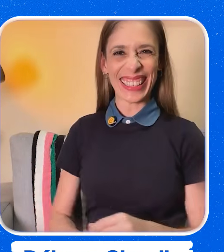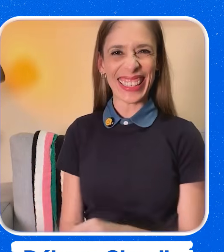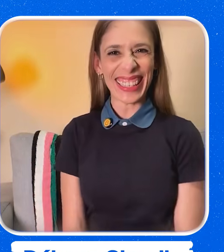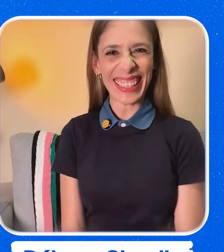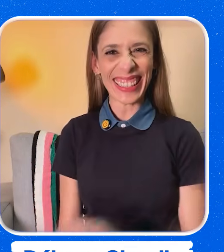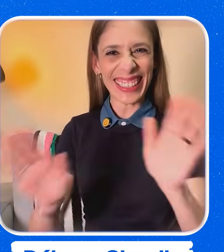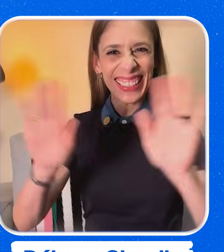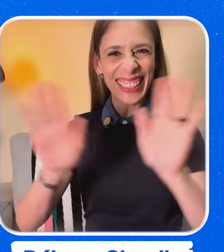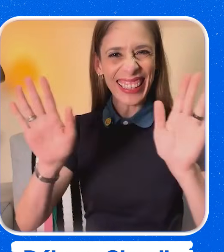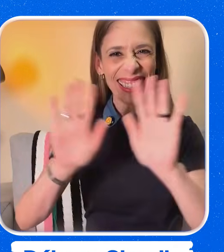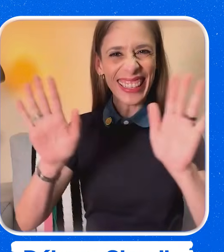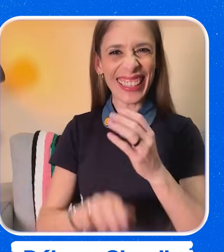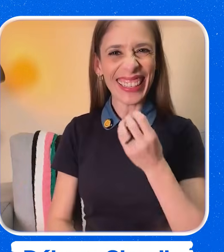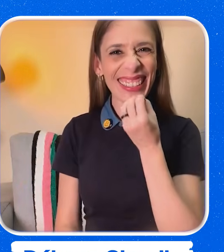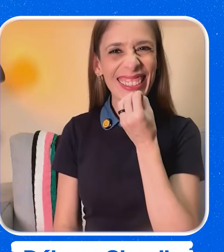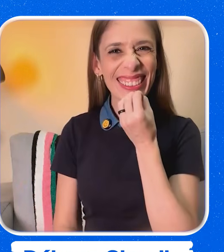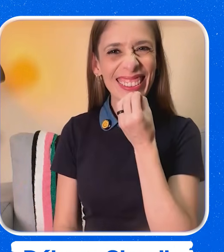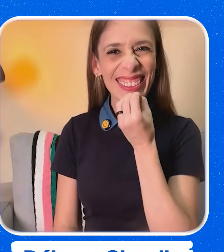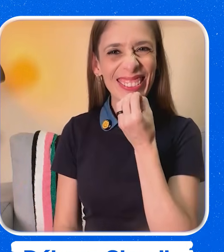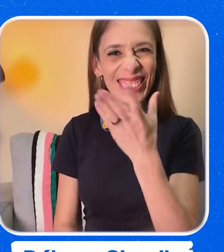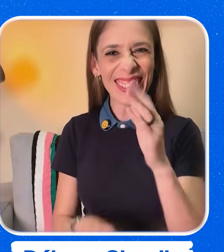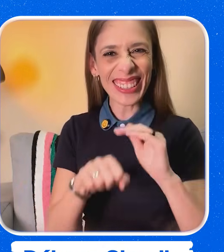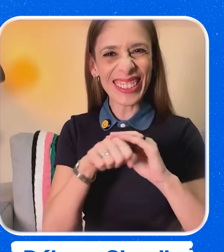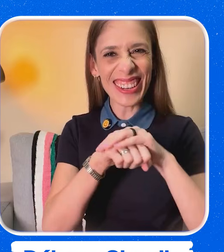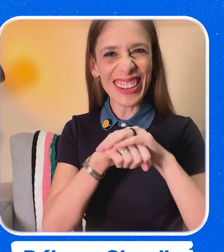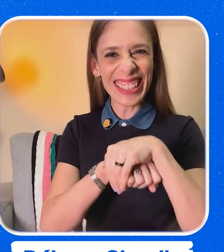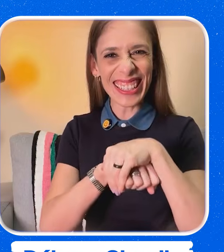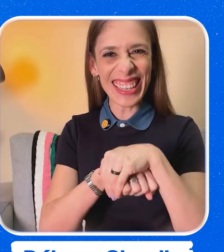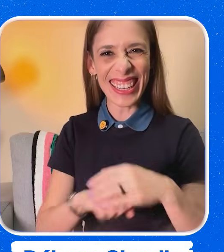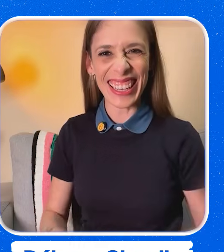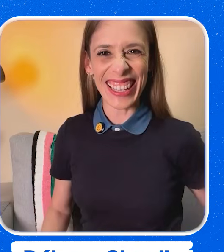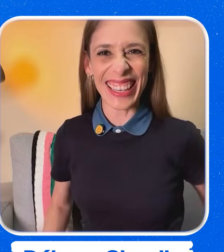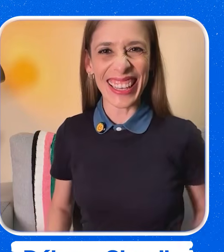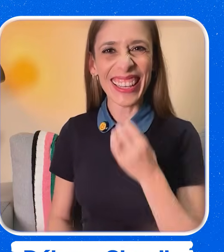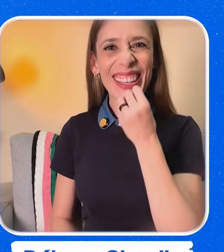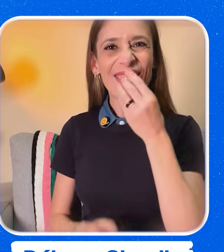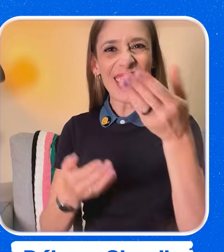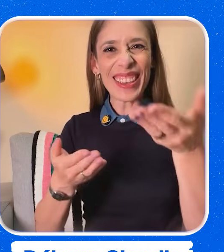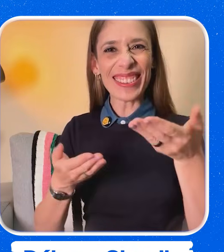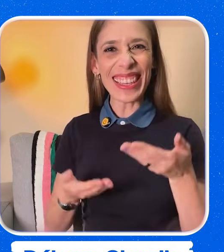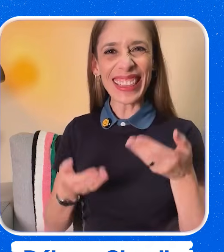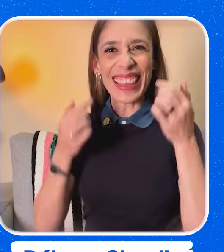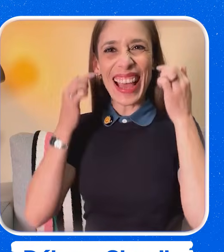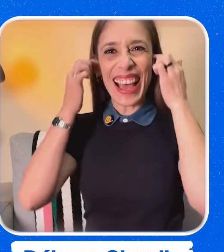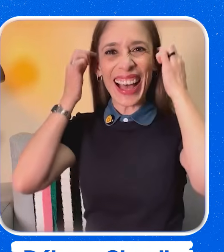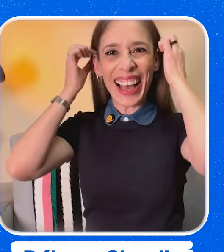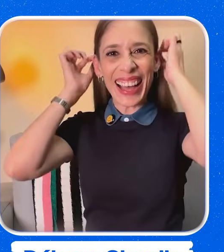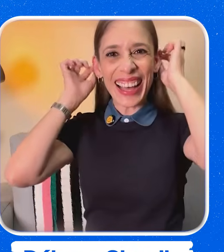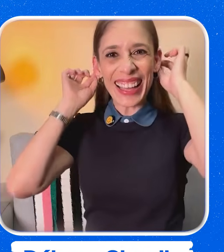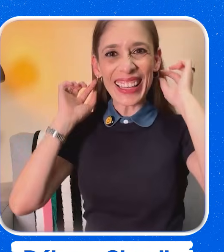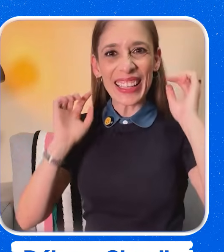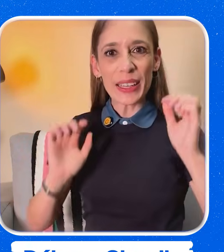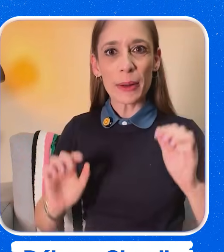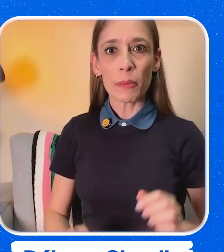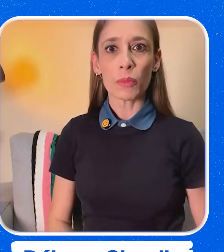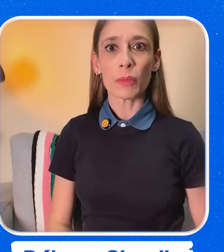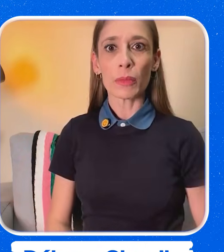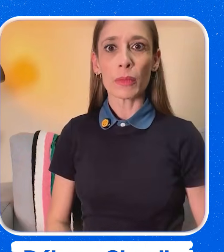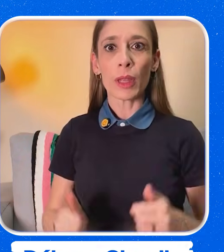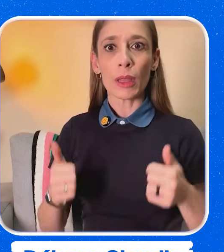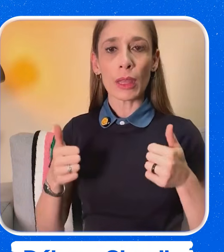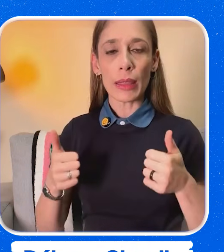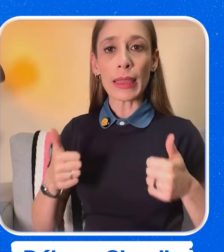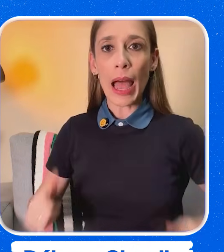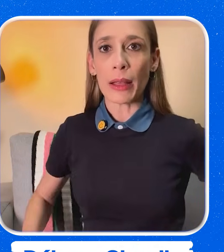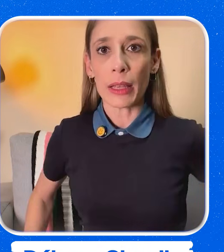Manuele! Oi, boa noite a todos. Boa noite! Tá dando para ver Bem-vinda! certinho as mãos